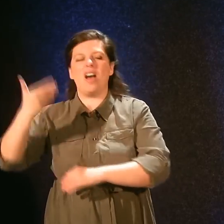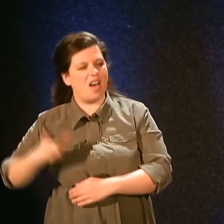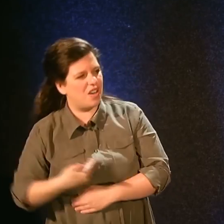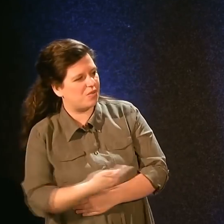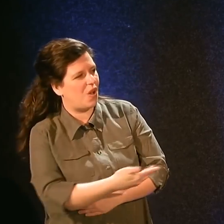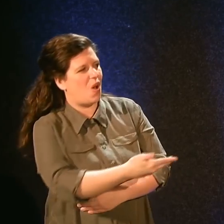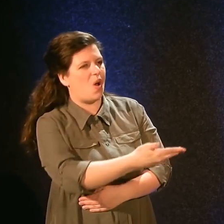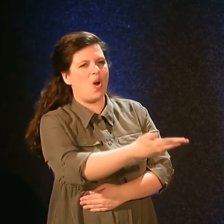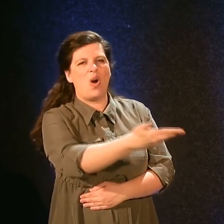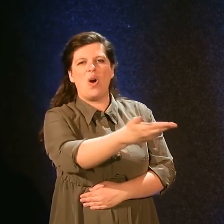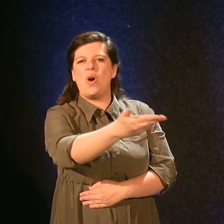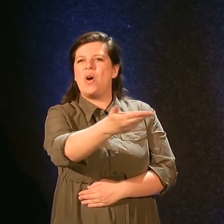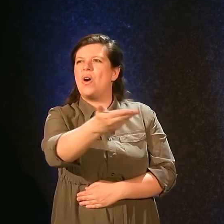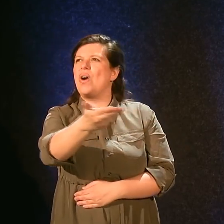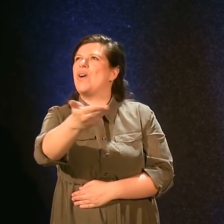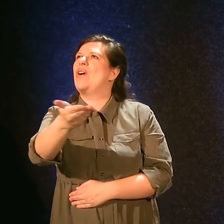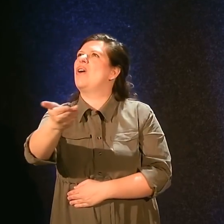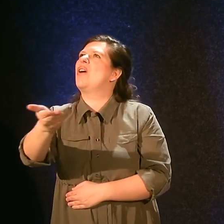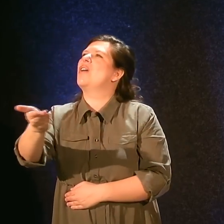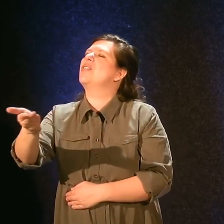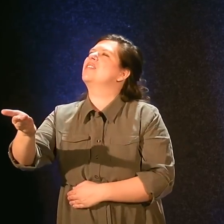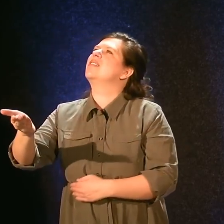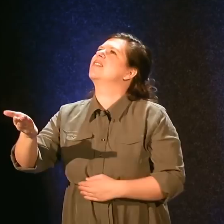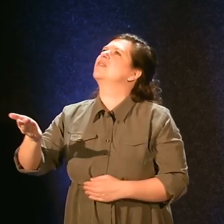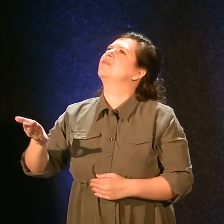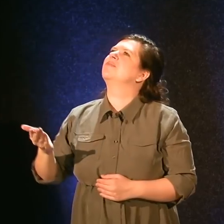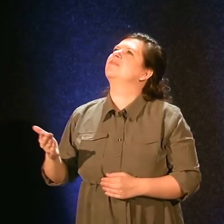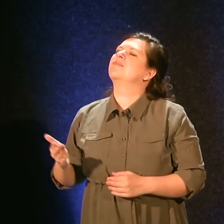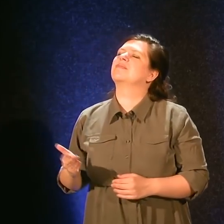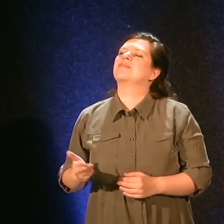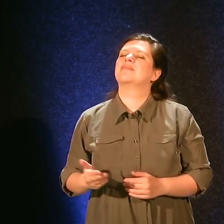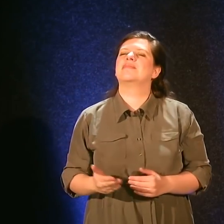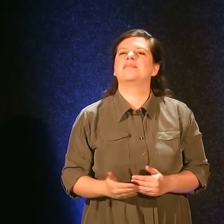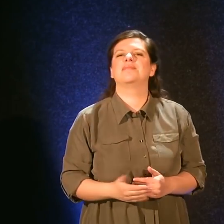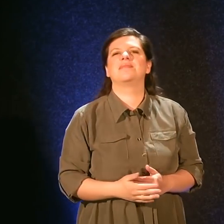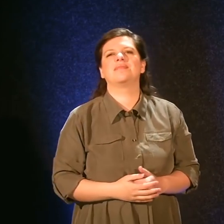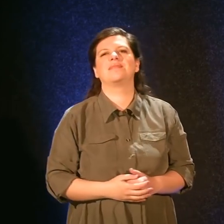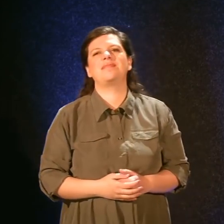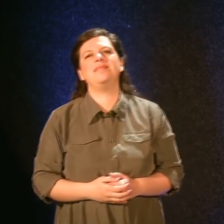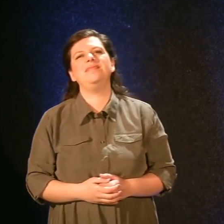thank you.